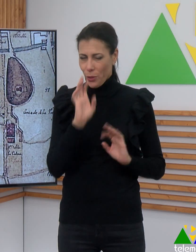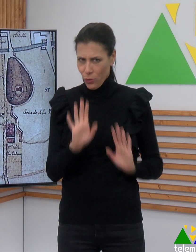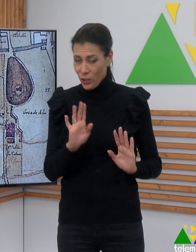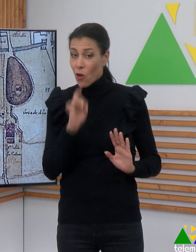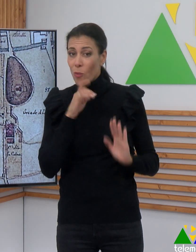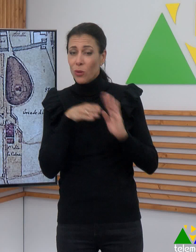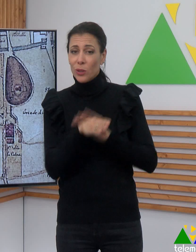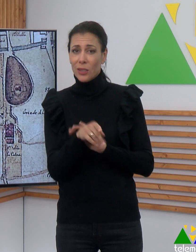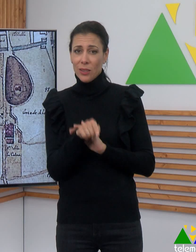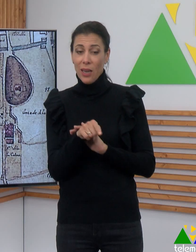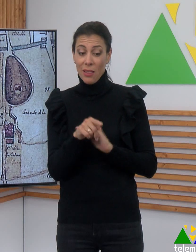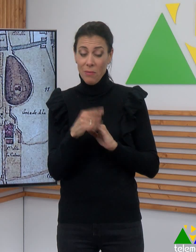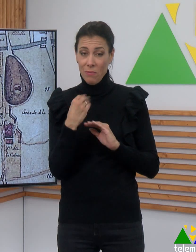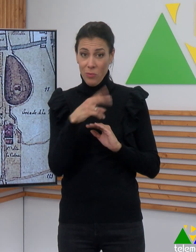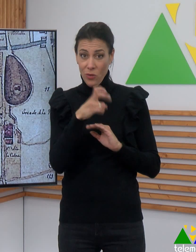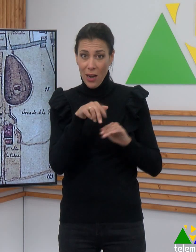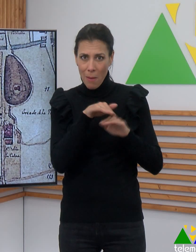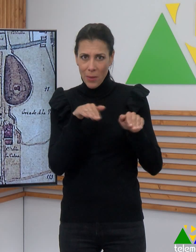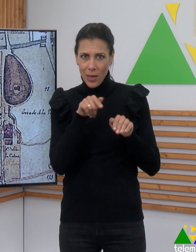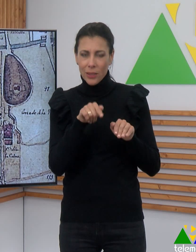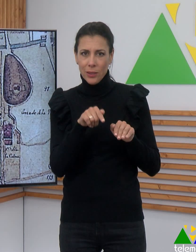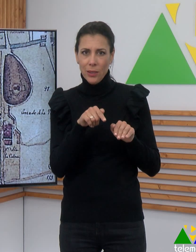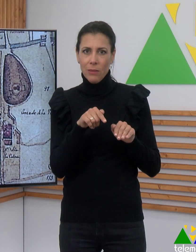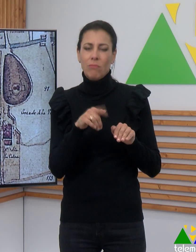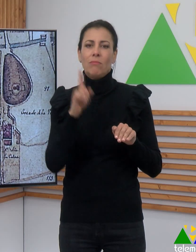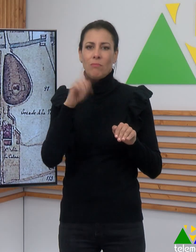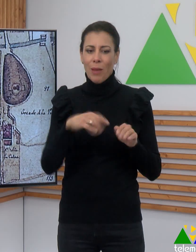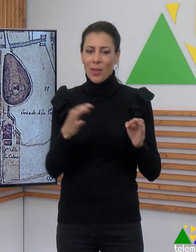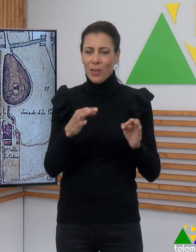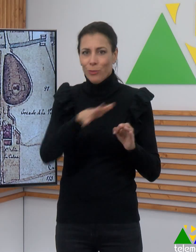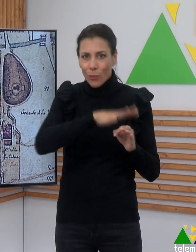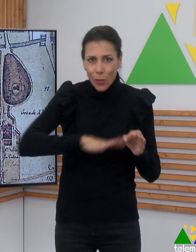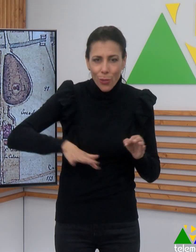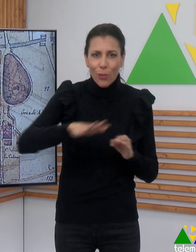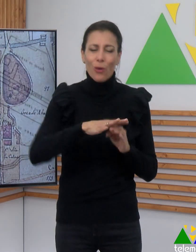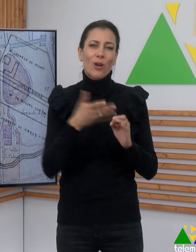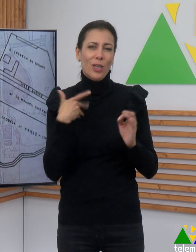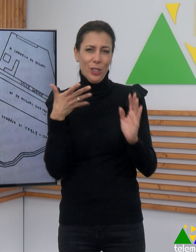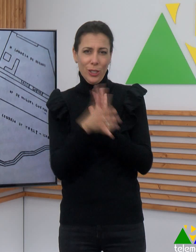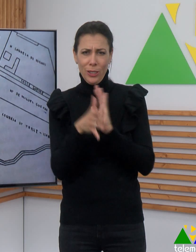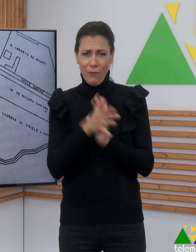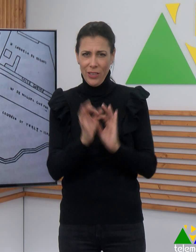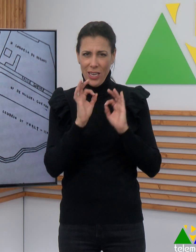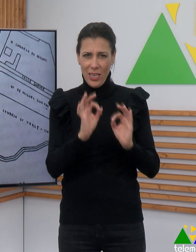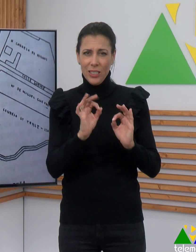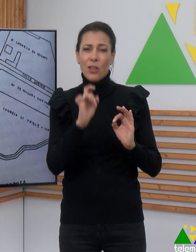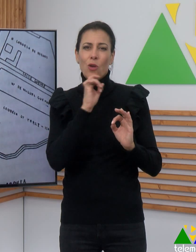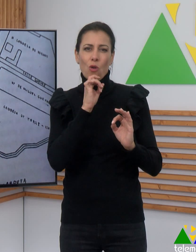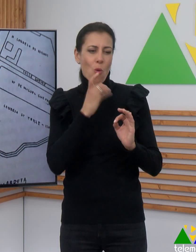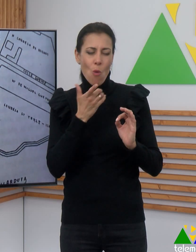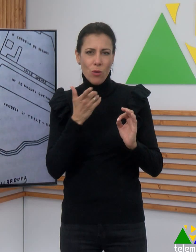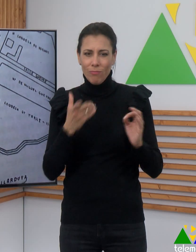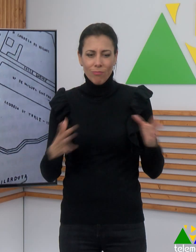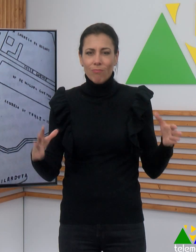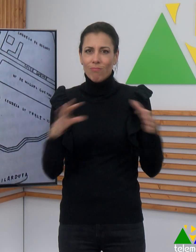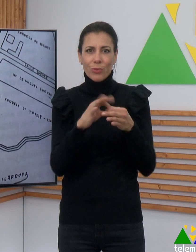de Motril desde la playa, curiosamente se sacraliza. Que es otra historia de las más bonitas, cómo se sacraliza